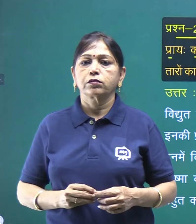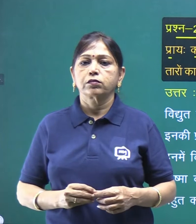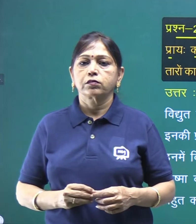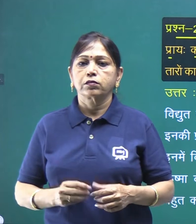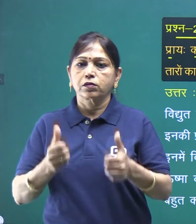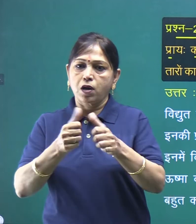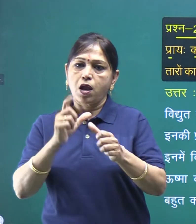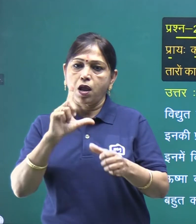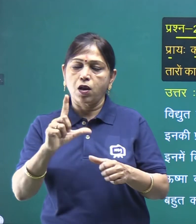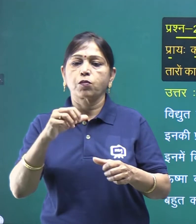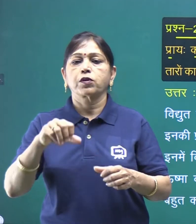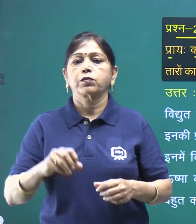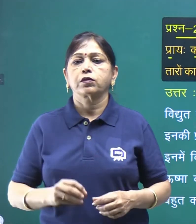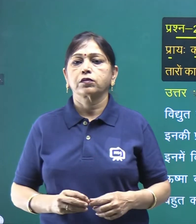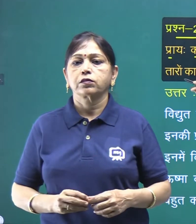एल्युमिनियम के